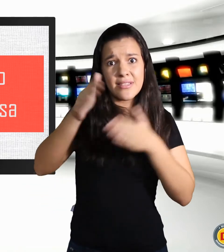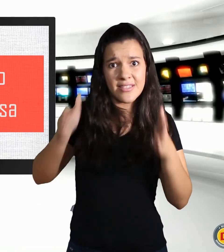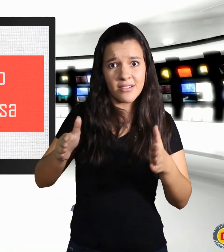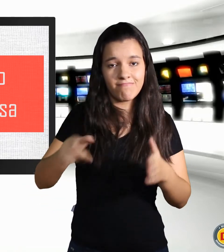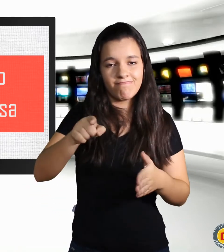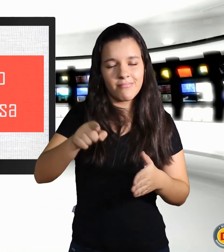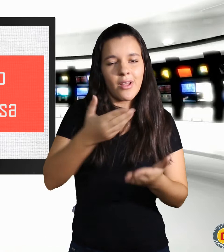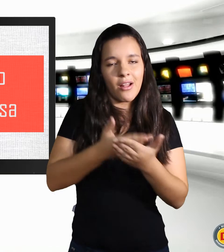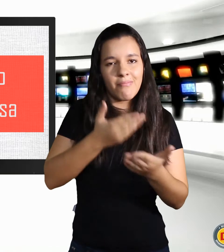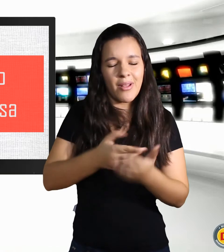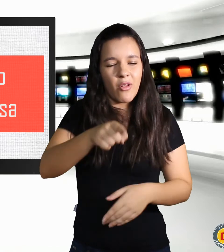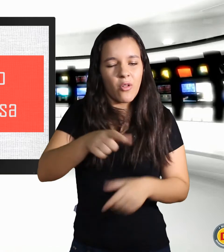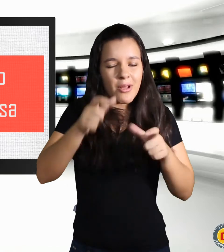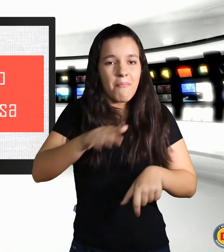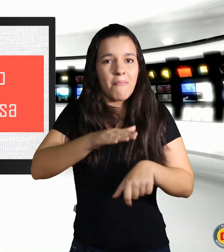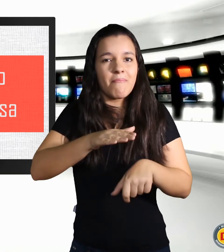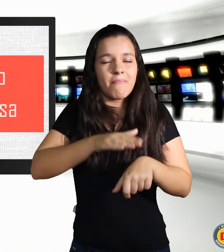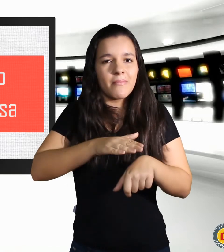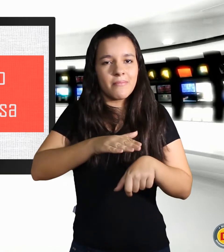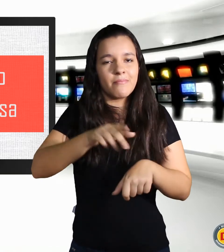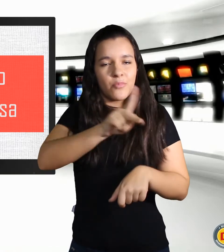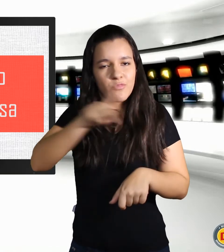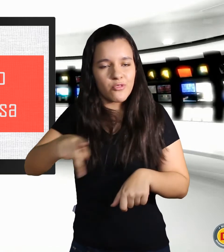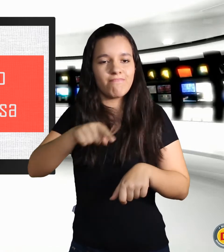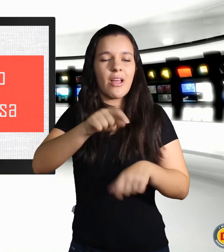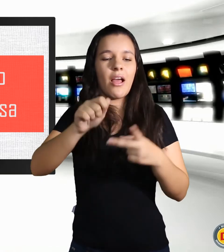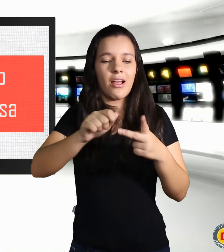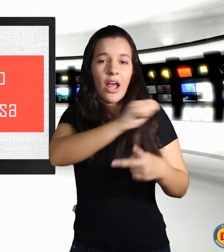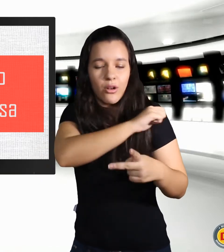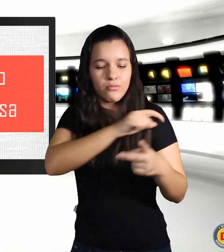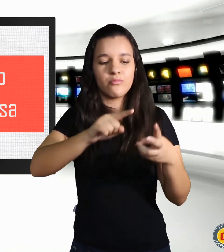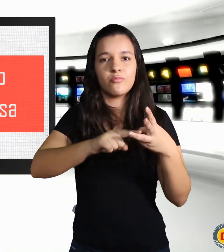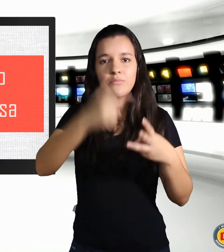O espaço da sala de aula é o lugar onde o professor, o TIOS e os alunos passarão grande